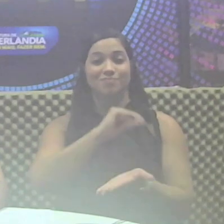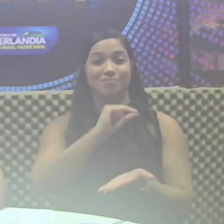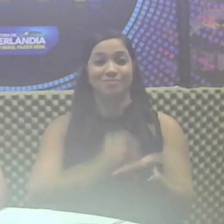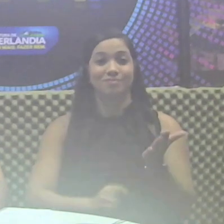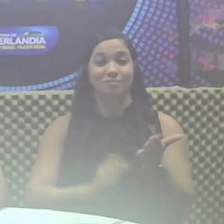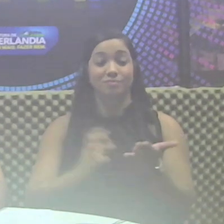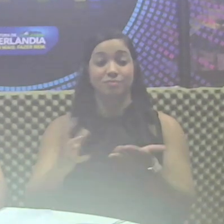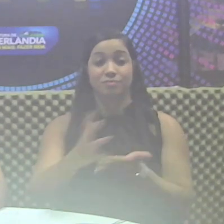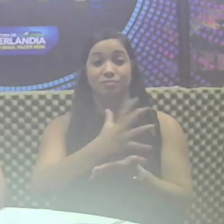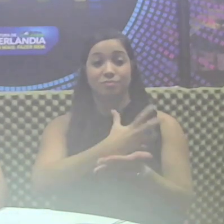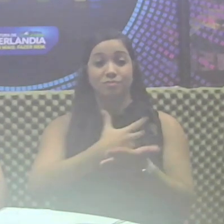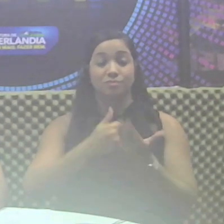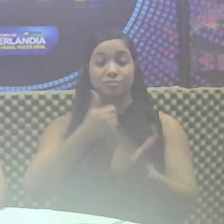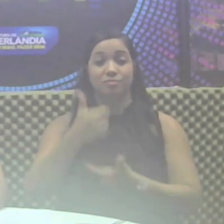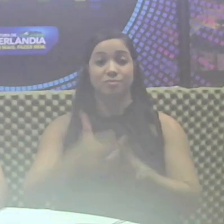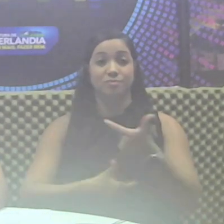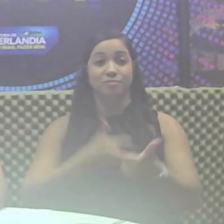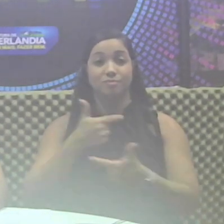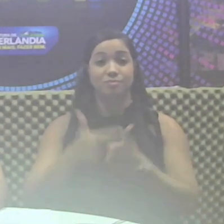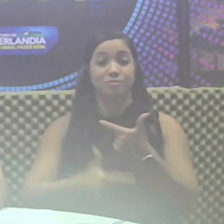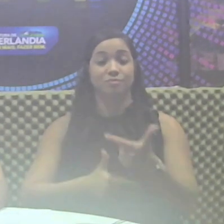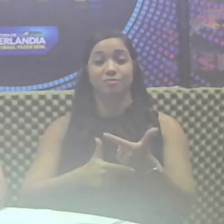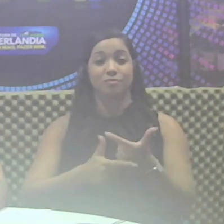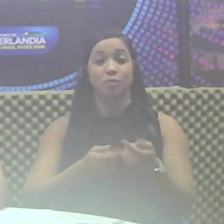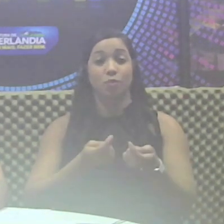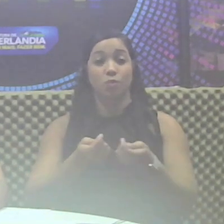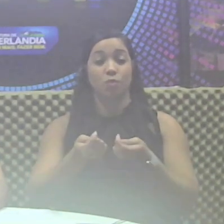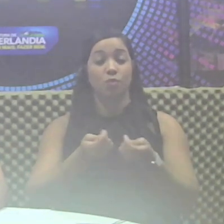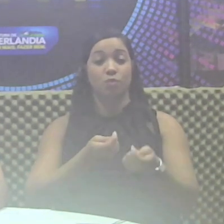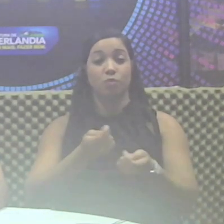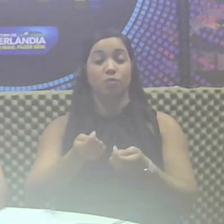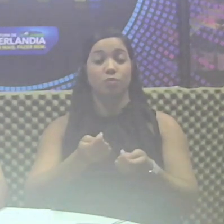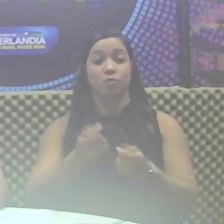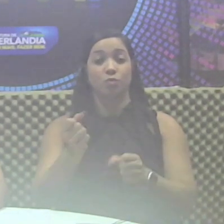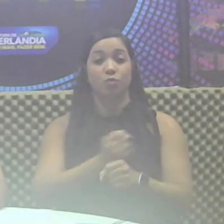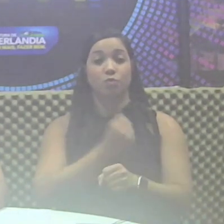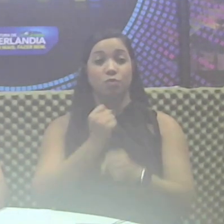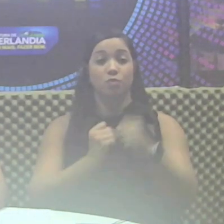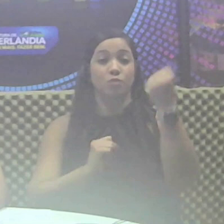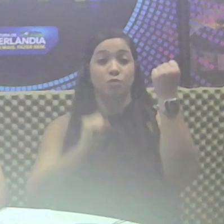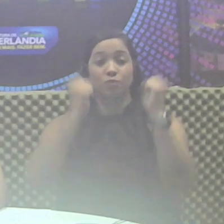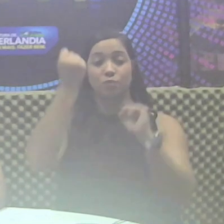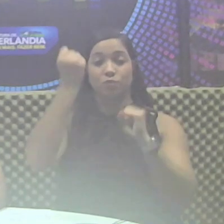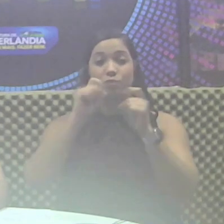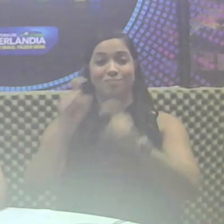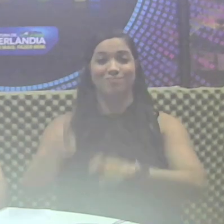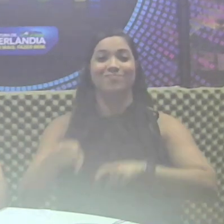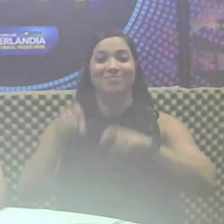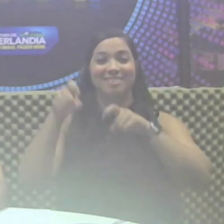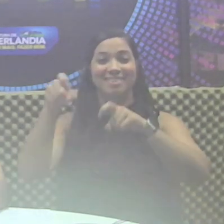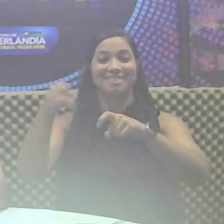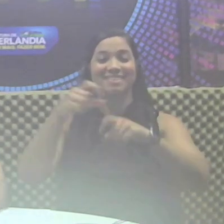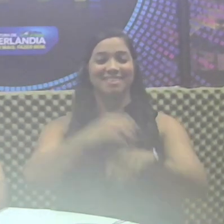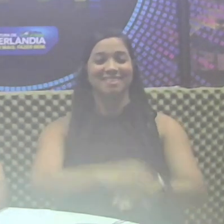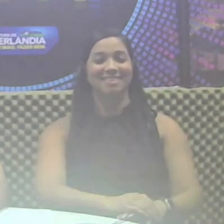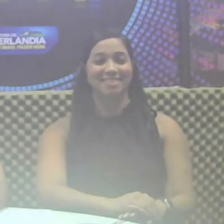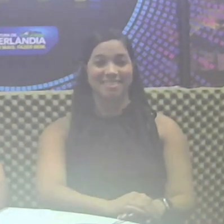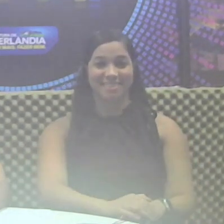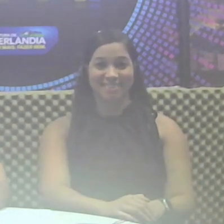puxadas pelo setor de serviços, seguido por comércio, construção, indústria e agropecuária.